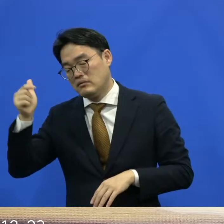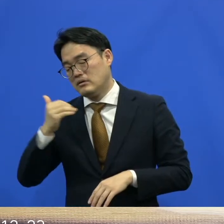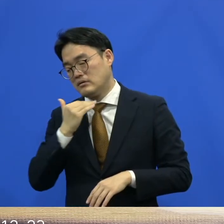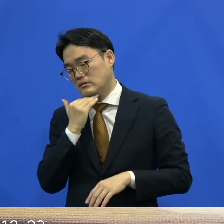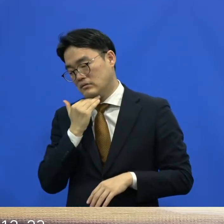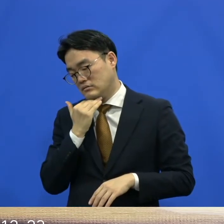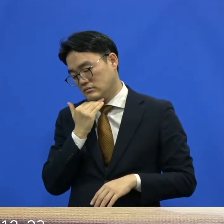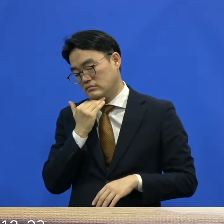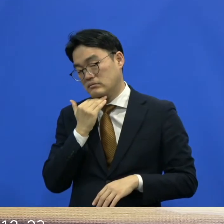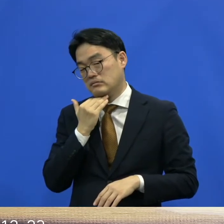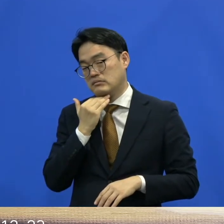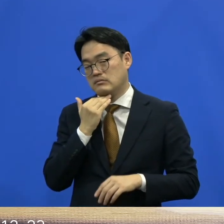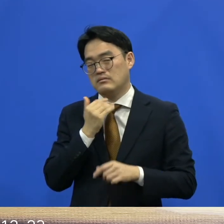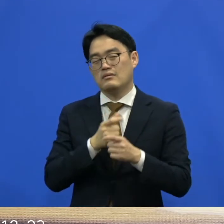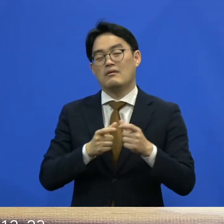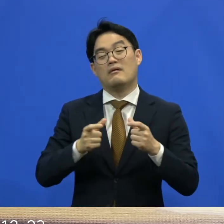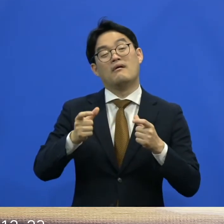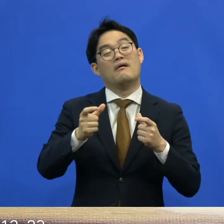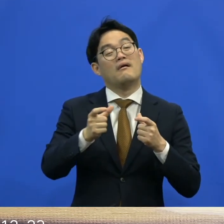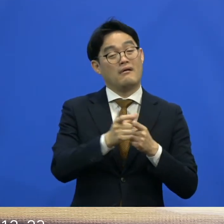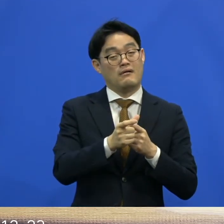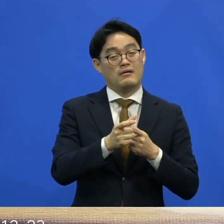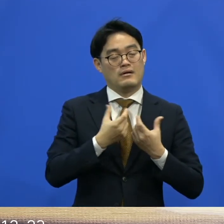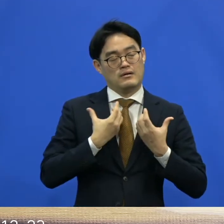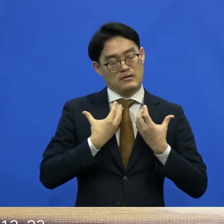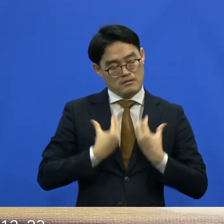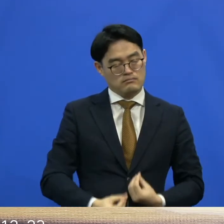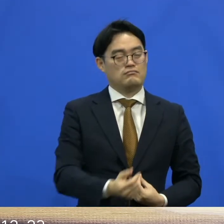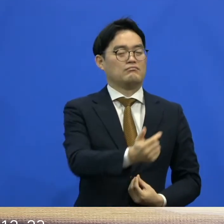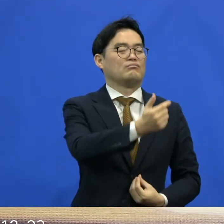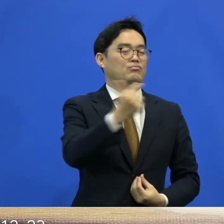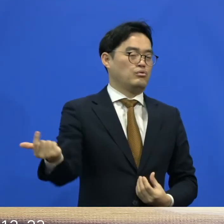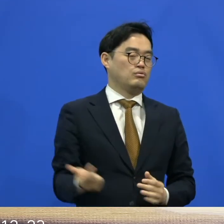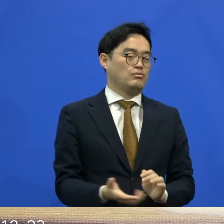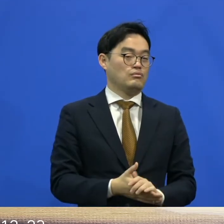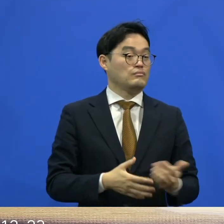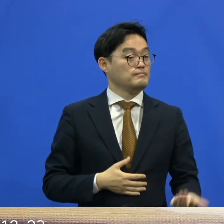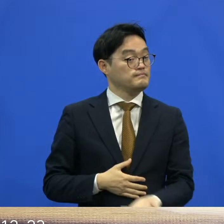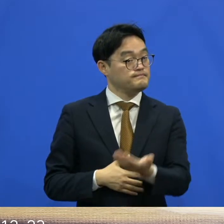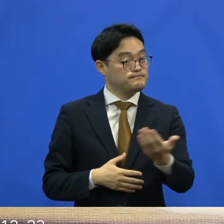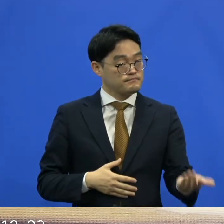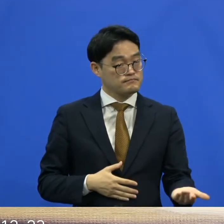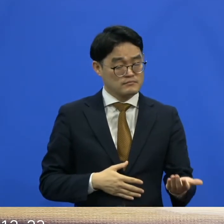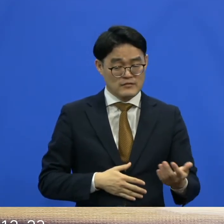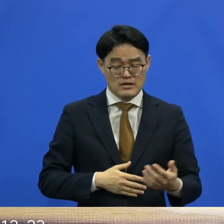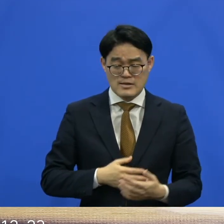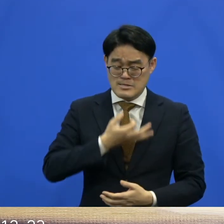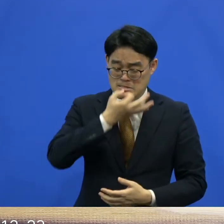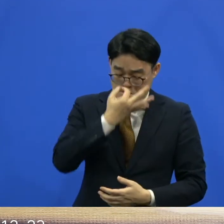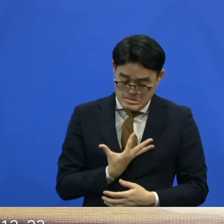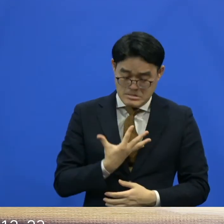기다리다가 가슴이 녹아져 내려요. 여러분, 세상에 힘든 것 중에 하나가 기다리는 것.